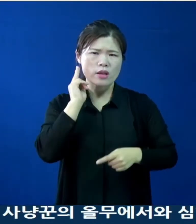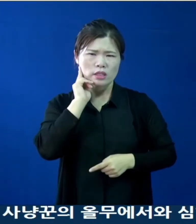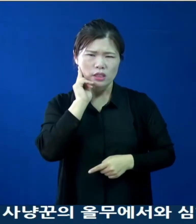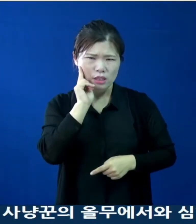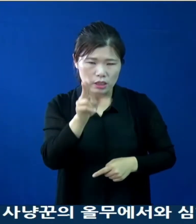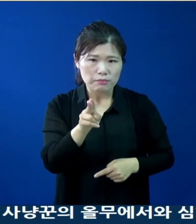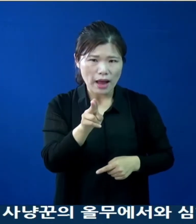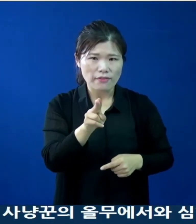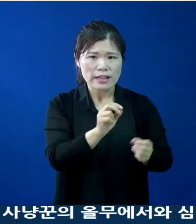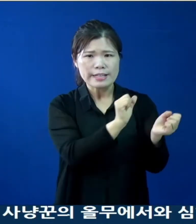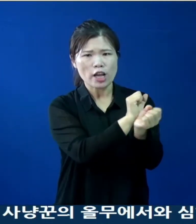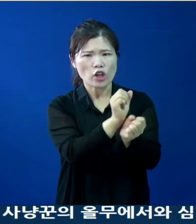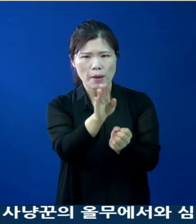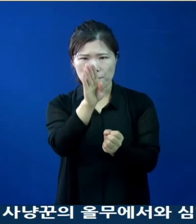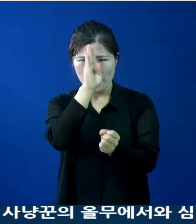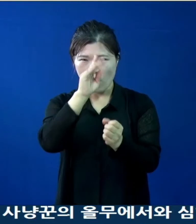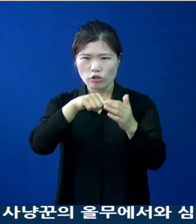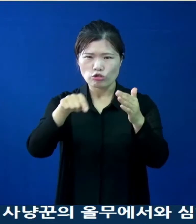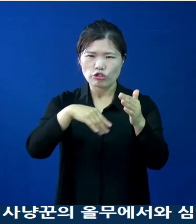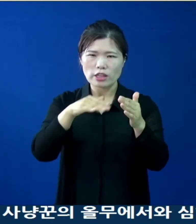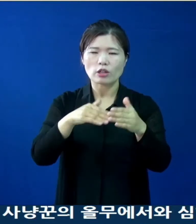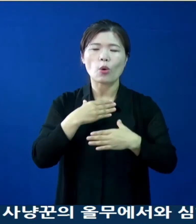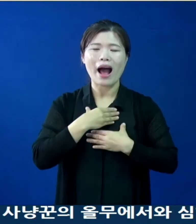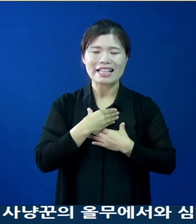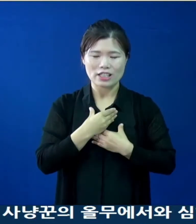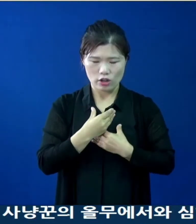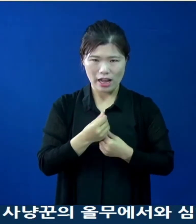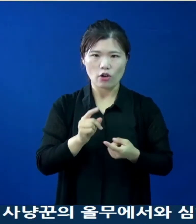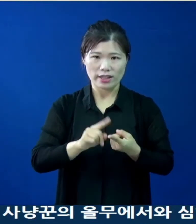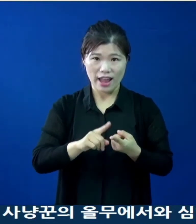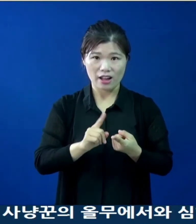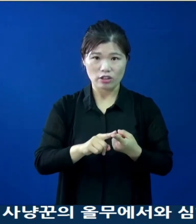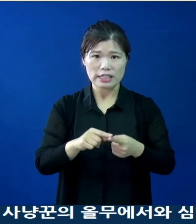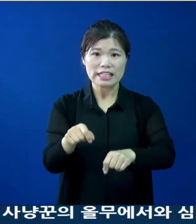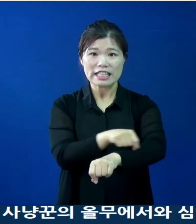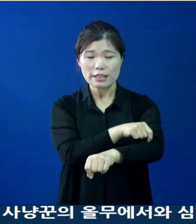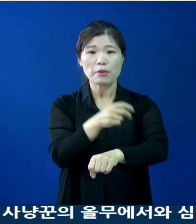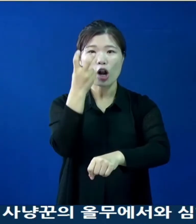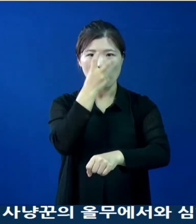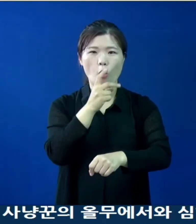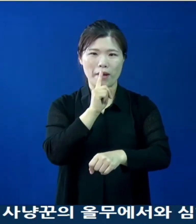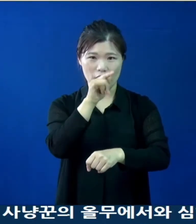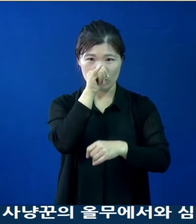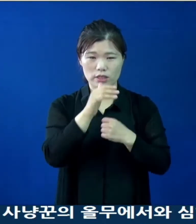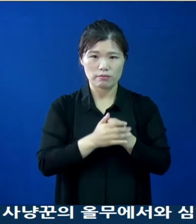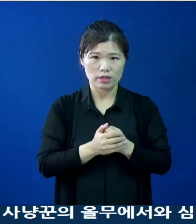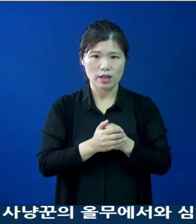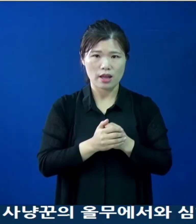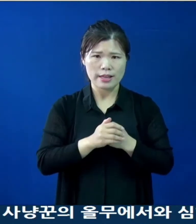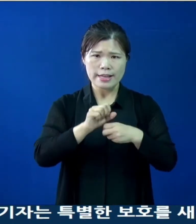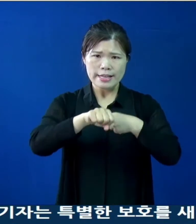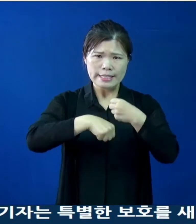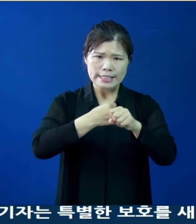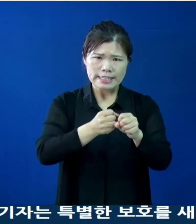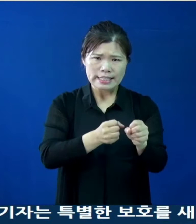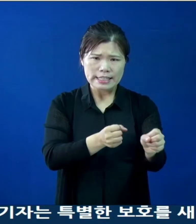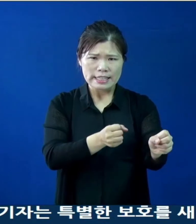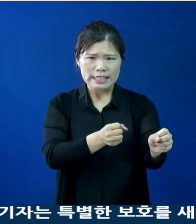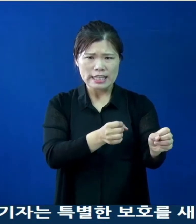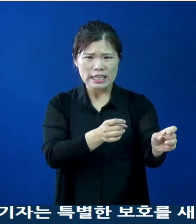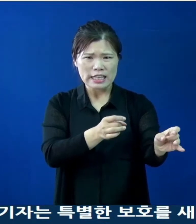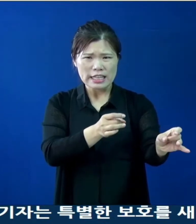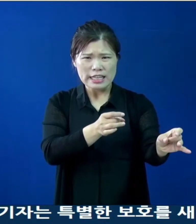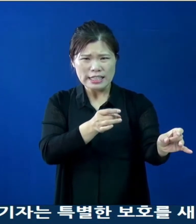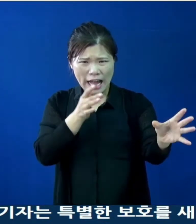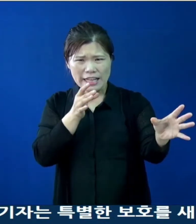이것을 특별한 보호라고 설명하죠. 새 사냥꾼의 올무에서 벗어났다. 우리는